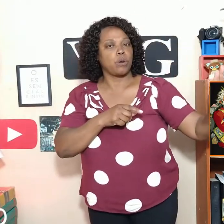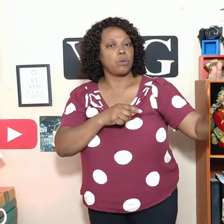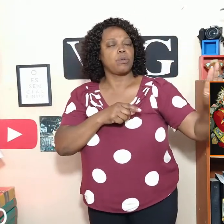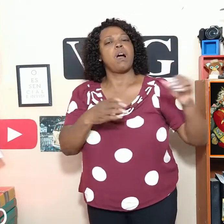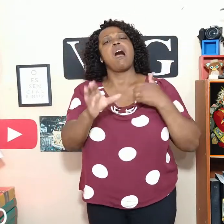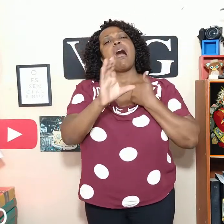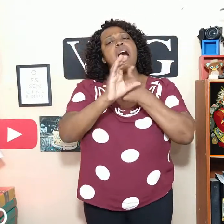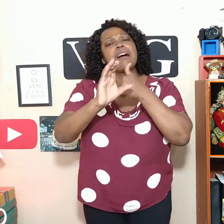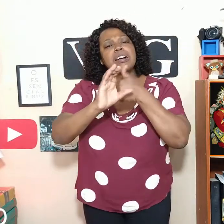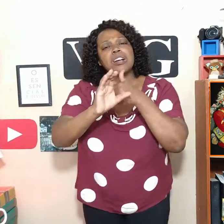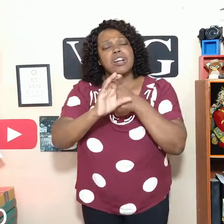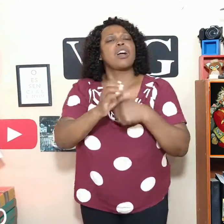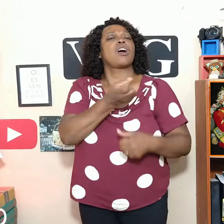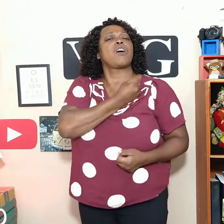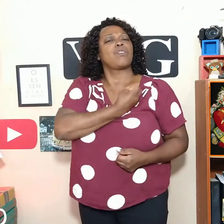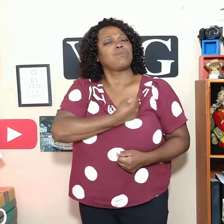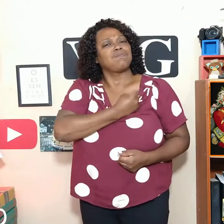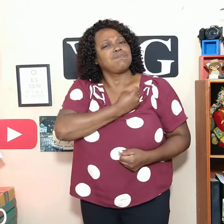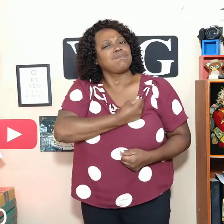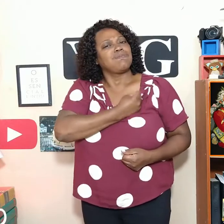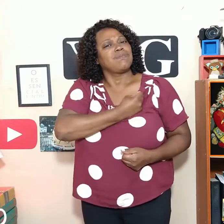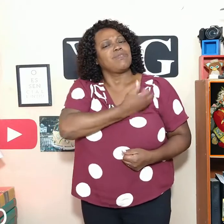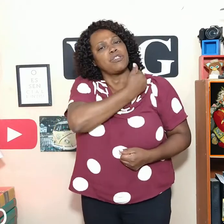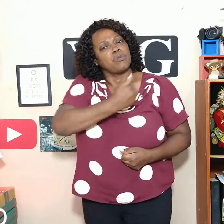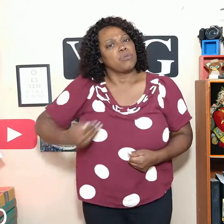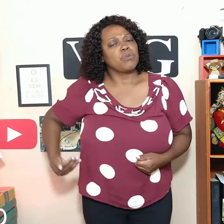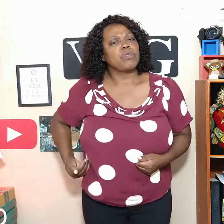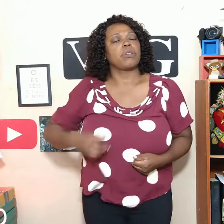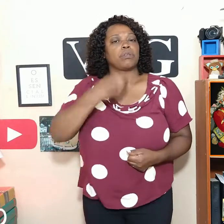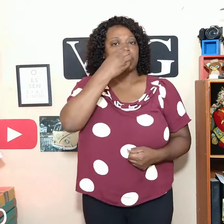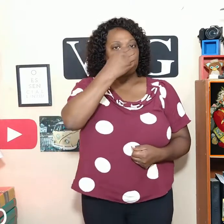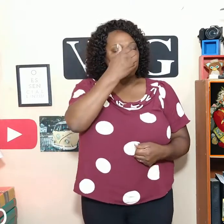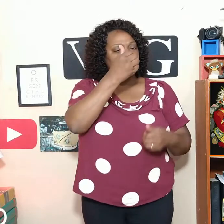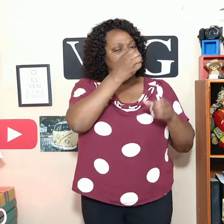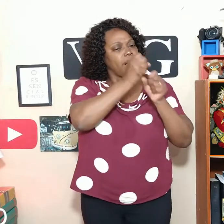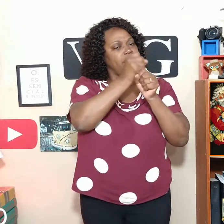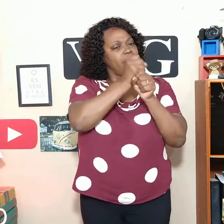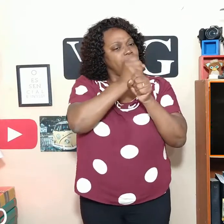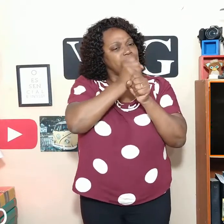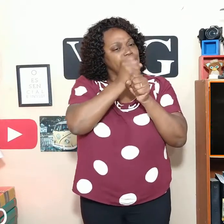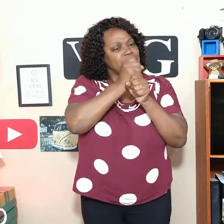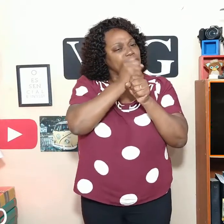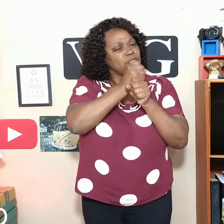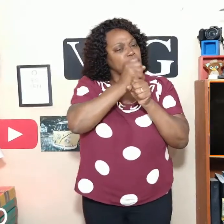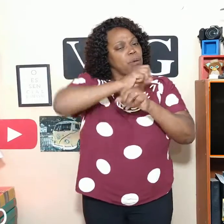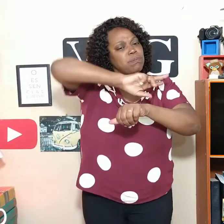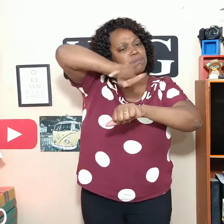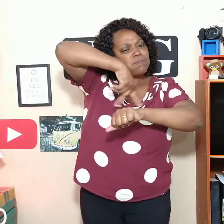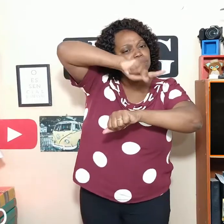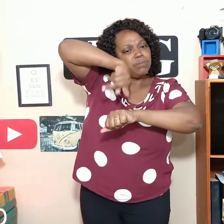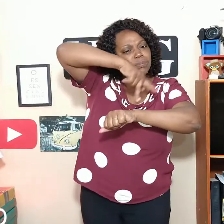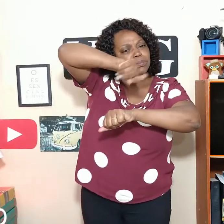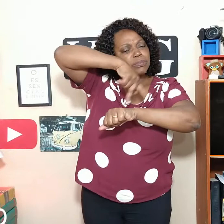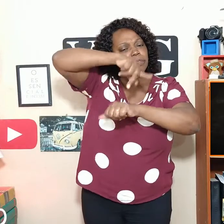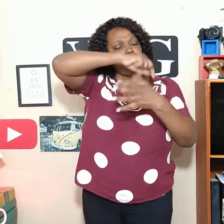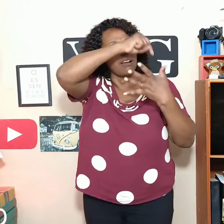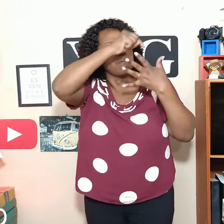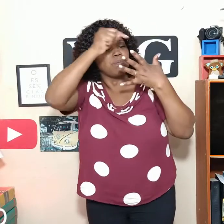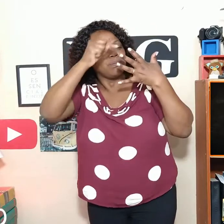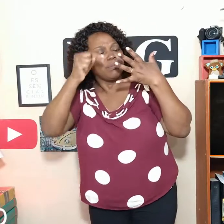grego que viveu no Império Romano entre 270 e 343. Ele nasceu na Lícia, território que hoje faz parte da